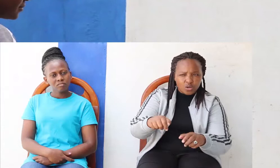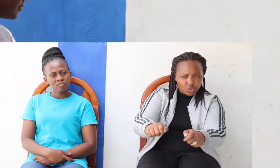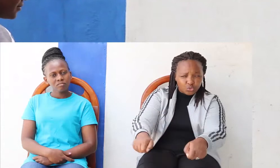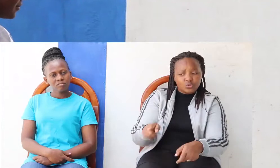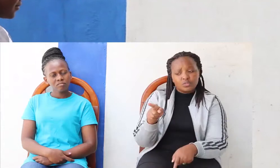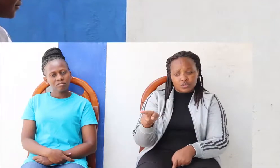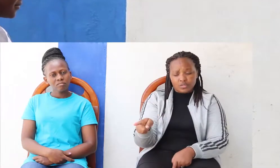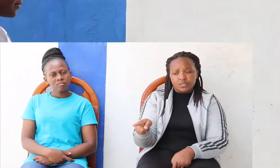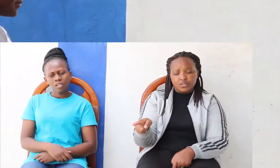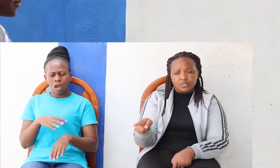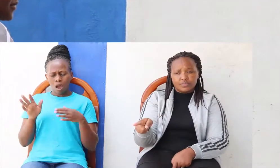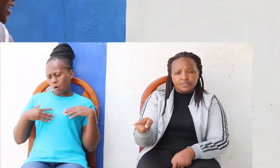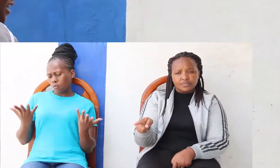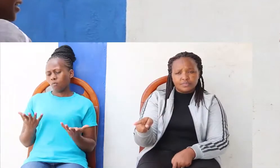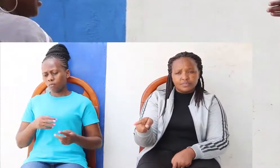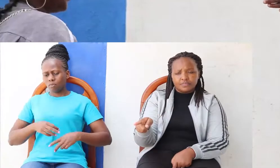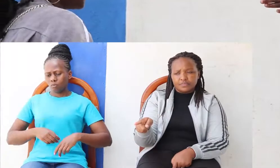shoes.